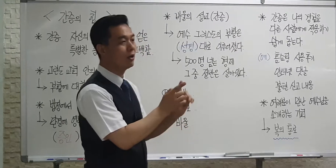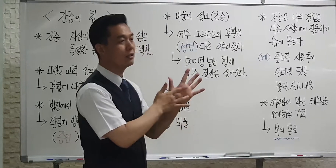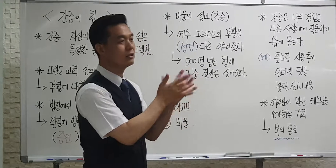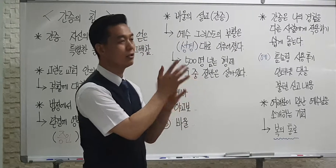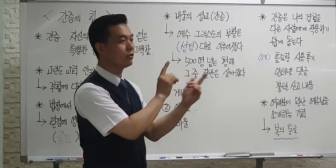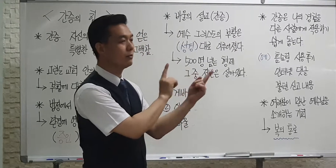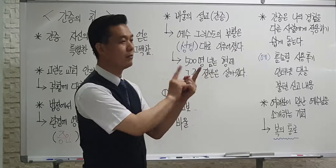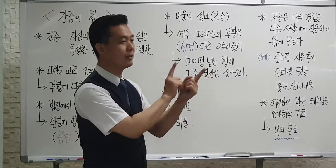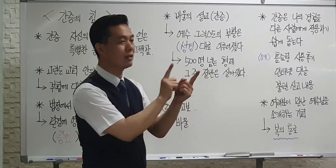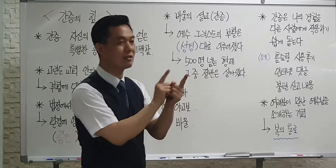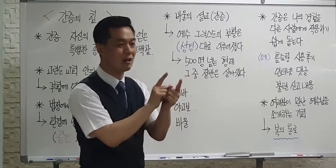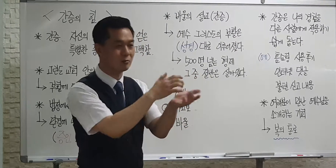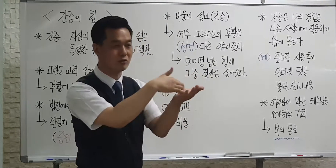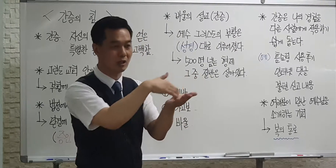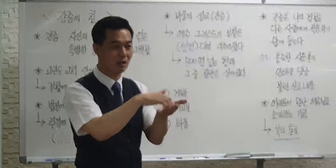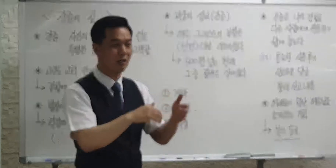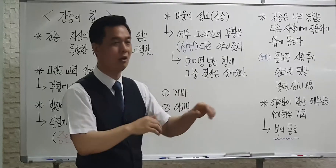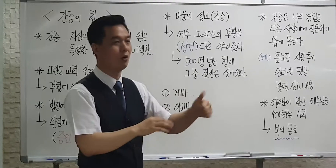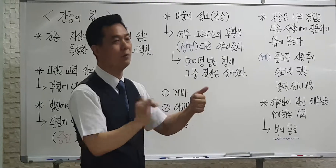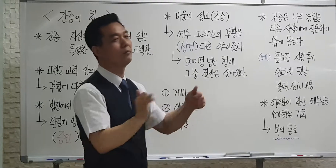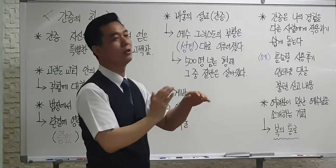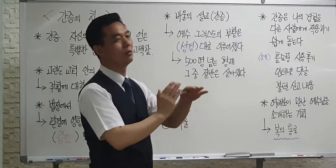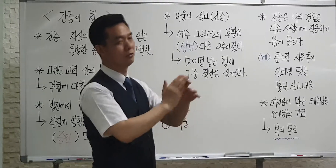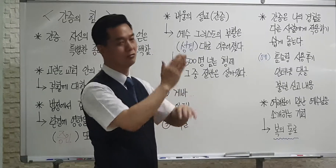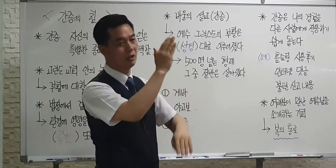부활하신 예수님을 만난 사람 숫자가 500명이 넘는구나.